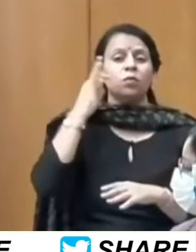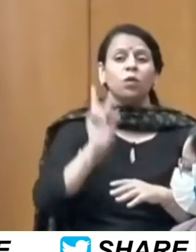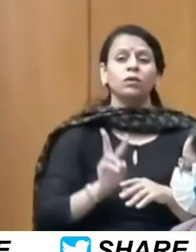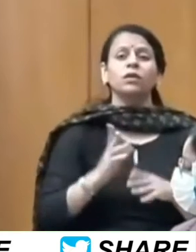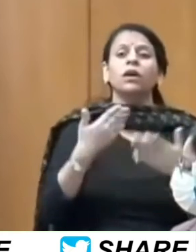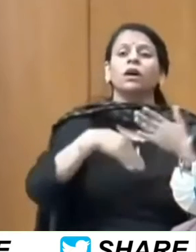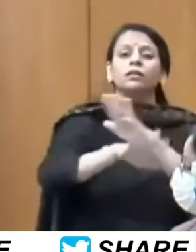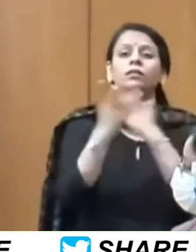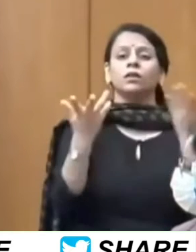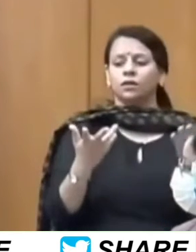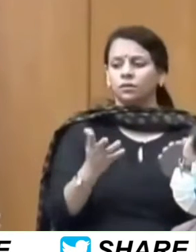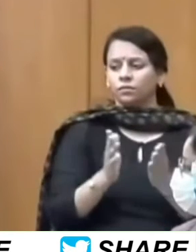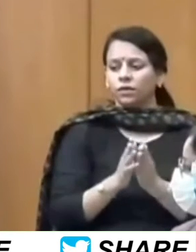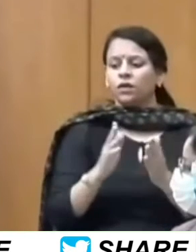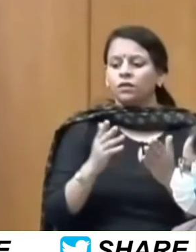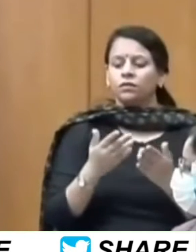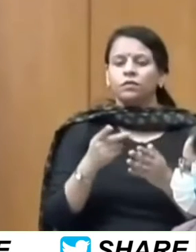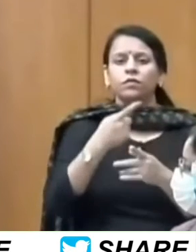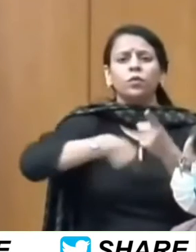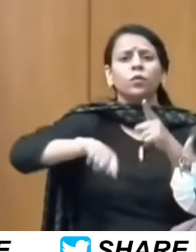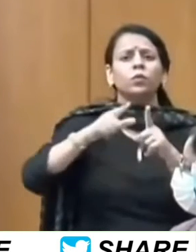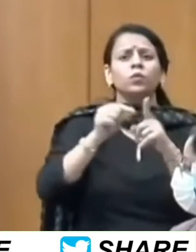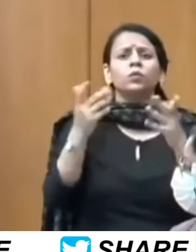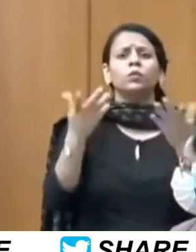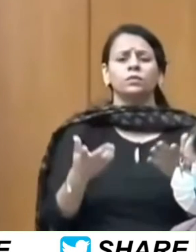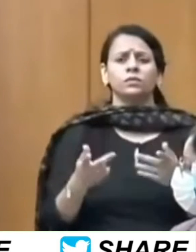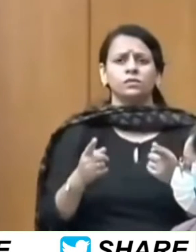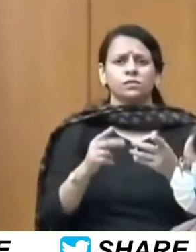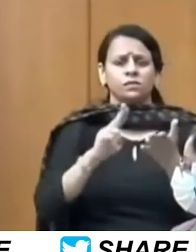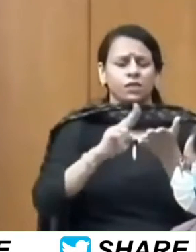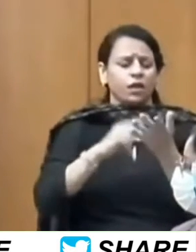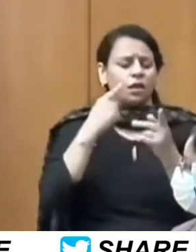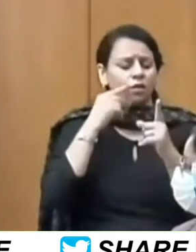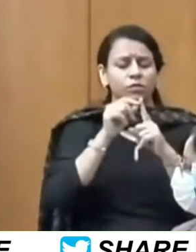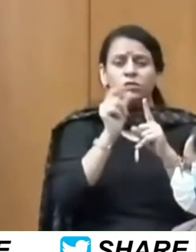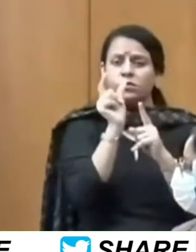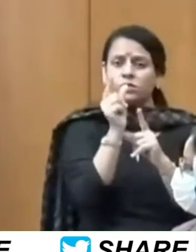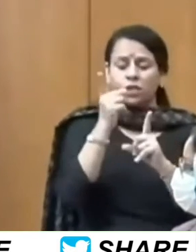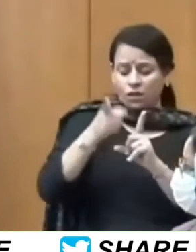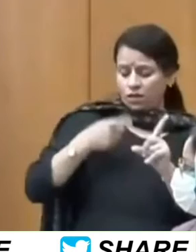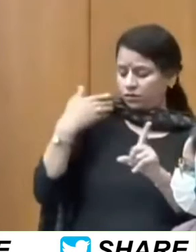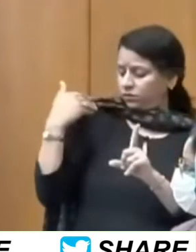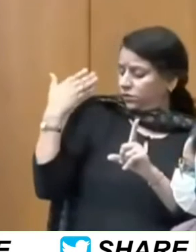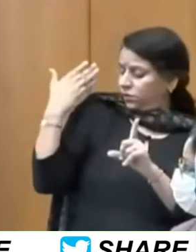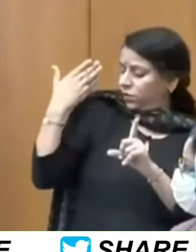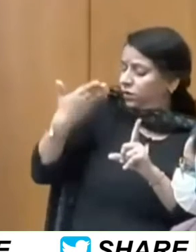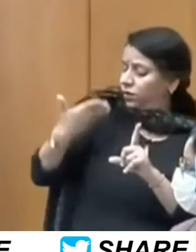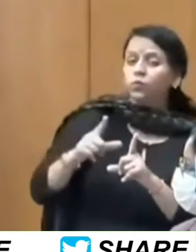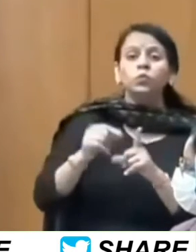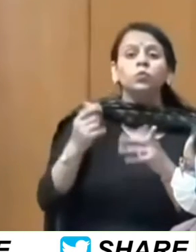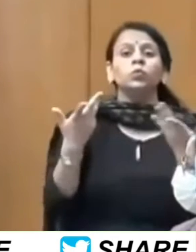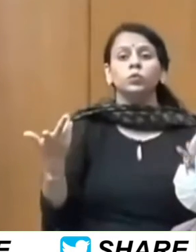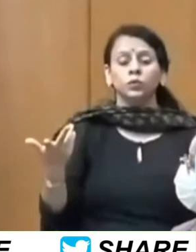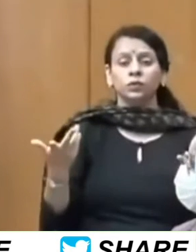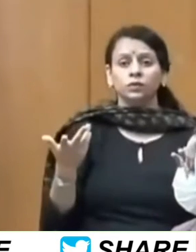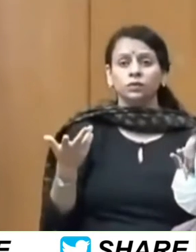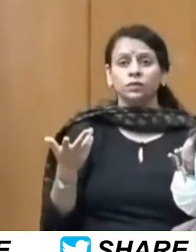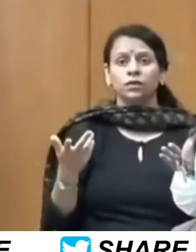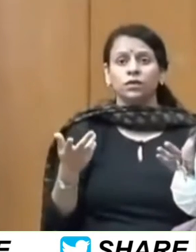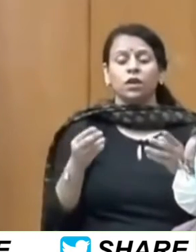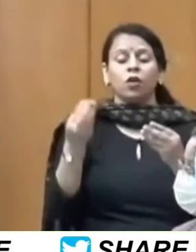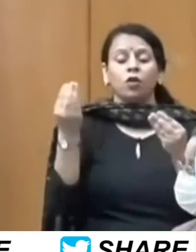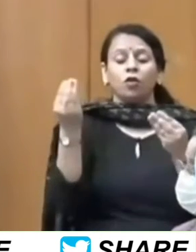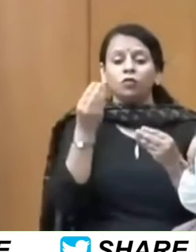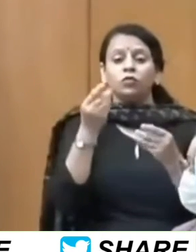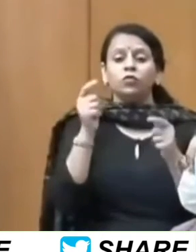है कि हमने एनईपी के आधार पे पिछले 1 साल में क्या किया उसकी एक